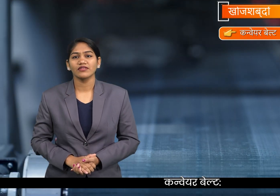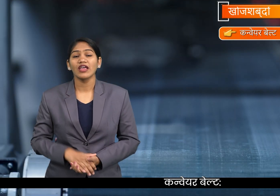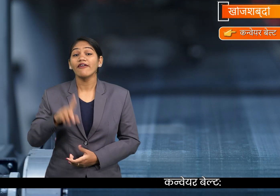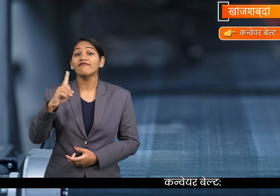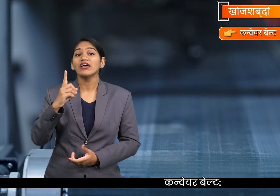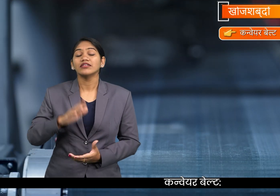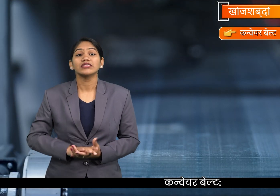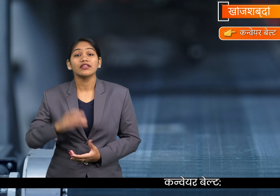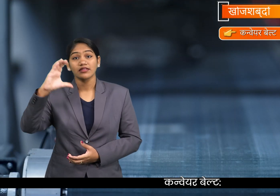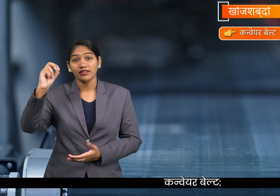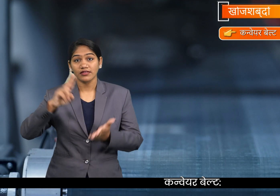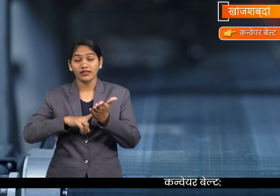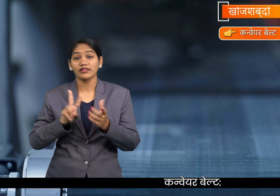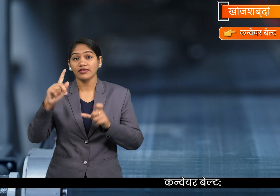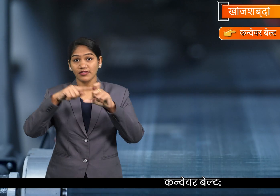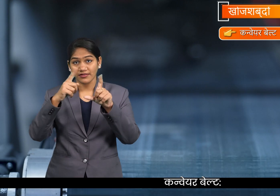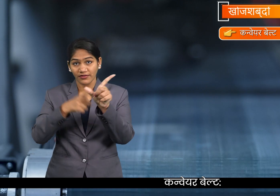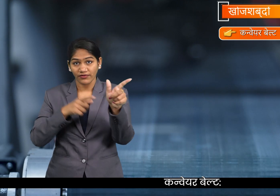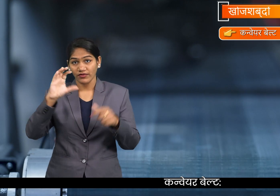कन्वेयर बेल्ट